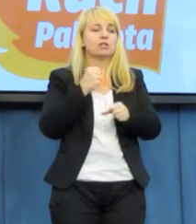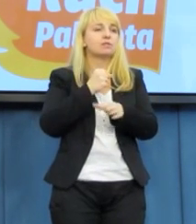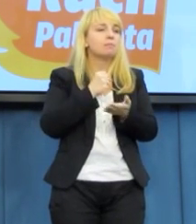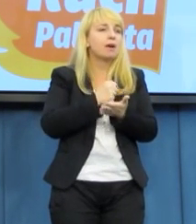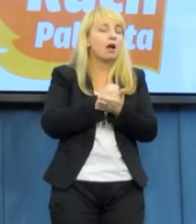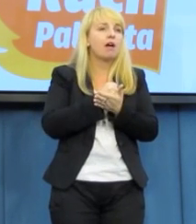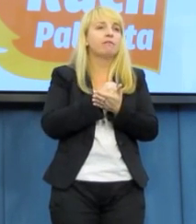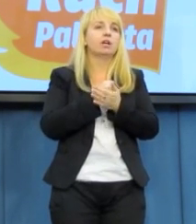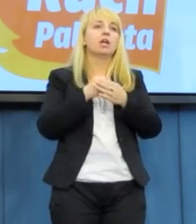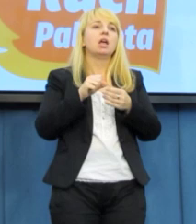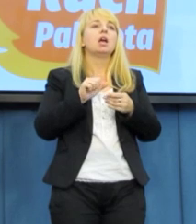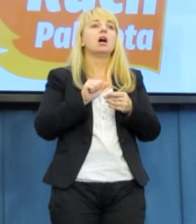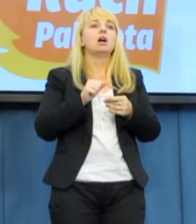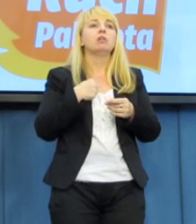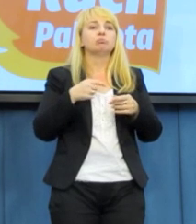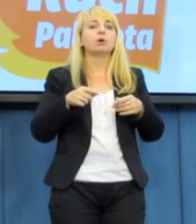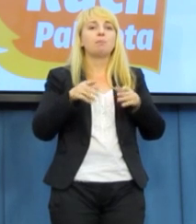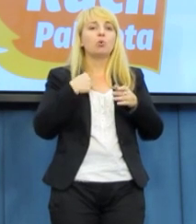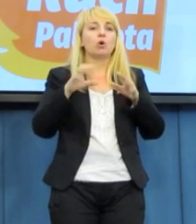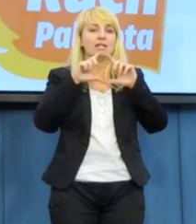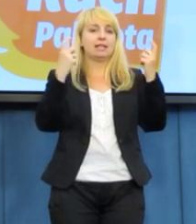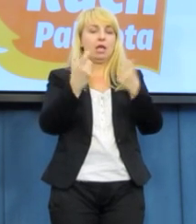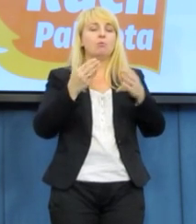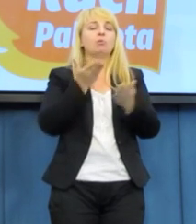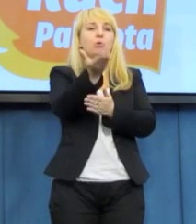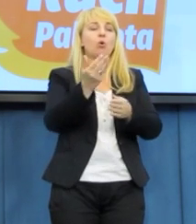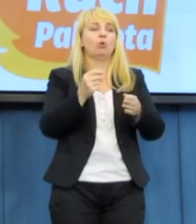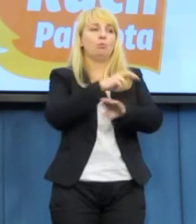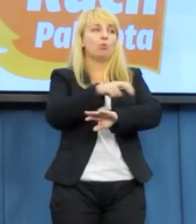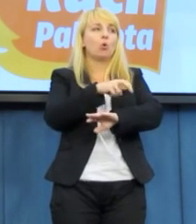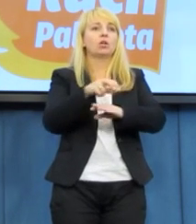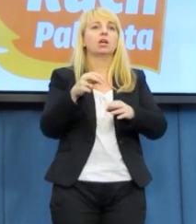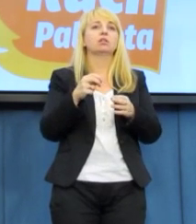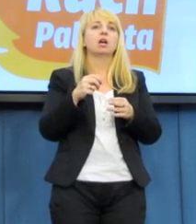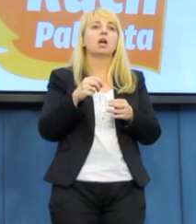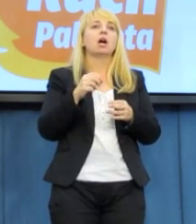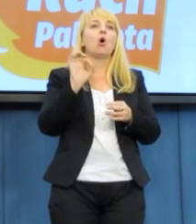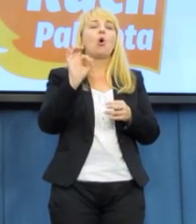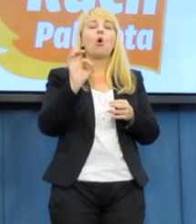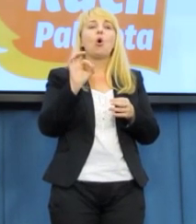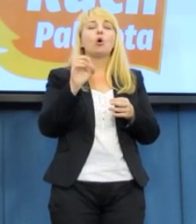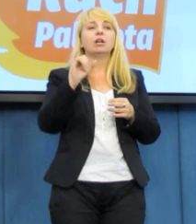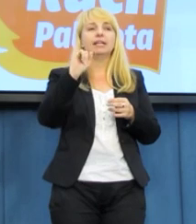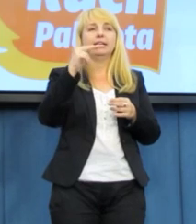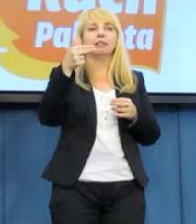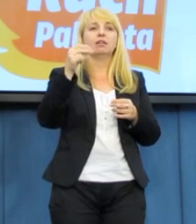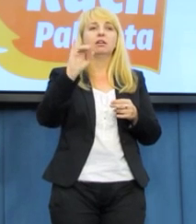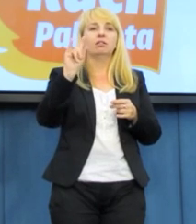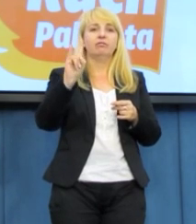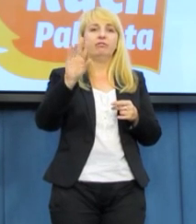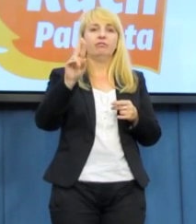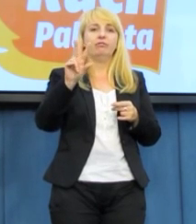zakazujący in vitro i za dopuszczenie się zabiegu in vitro ma grozić nawet do 2 lat pozbawienia